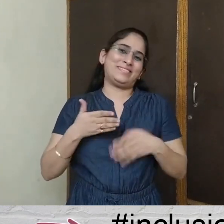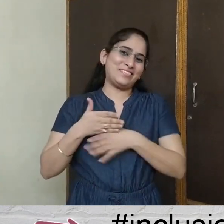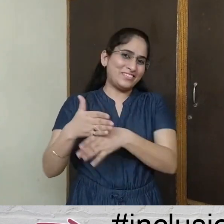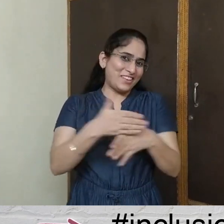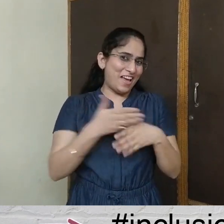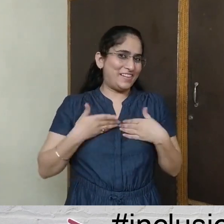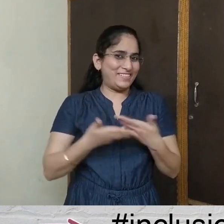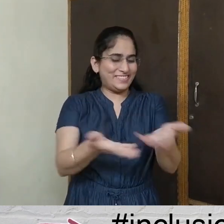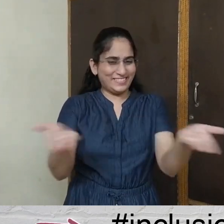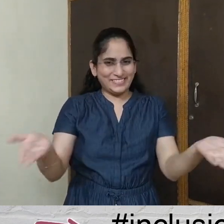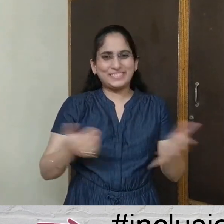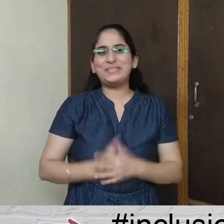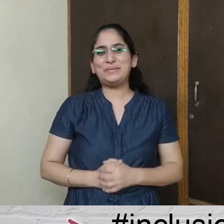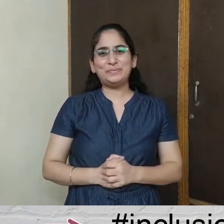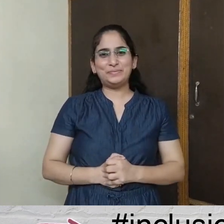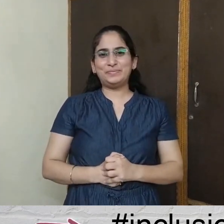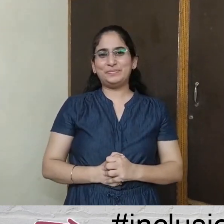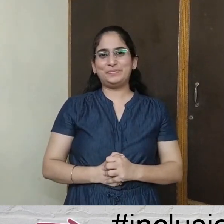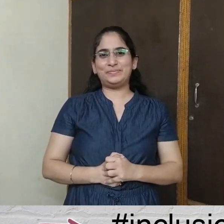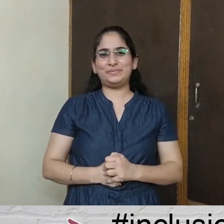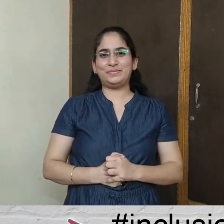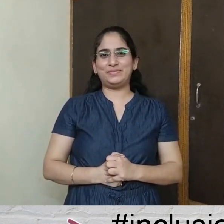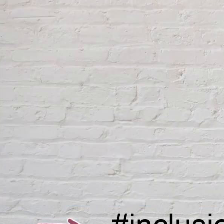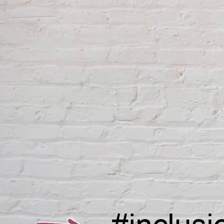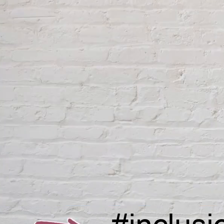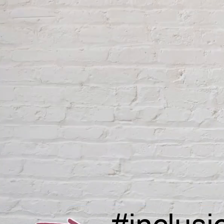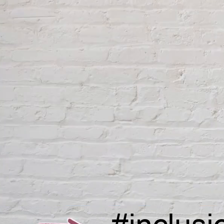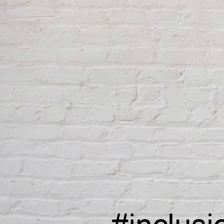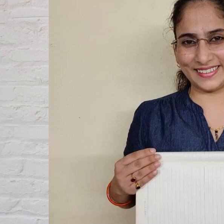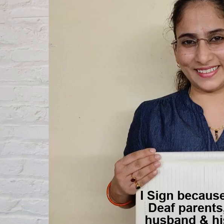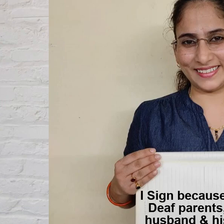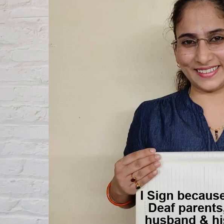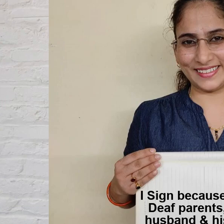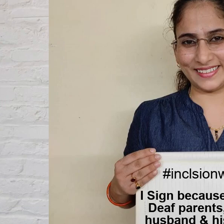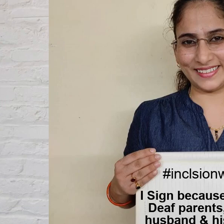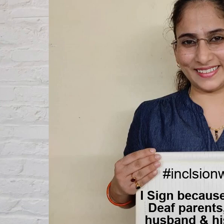एक एक स्पीनिस मैंने आप सभी के साथ शेयर किया है